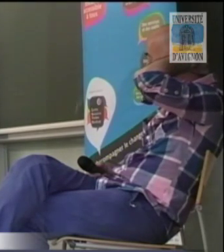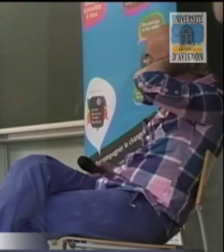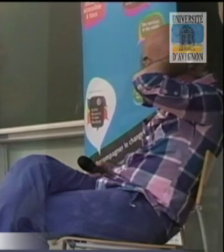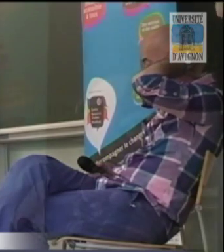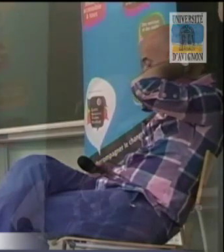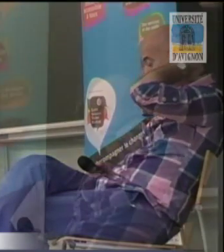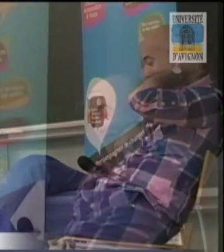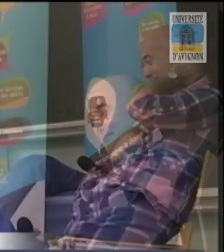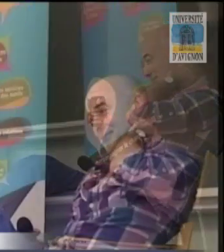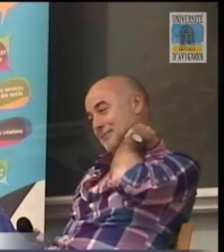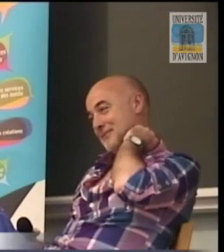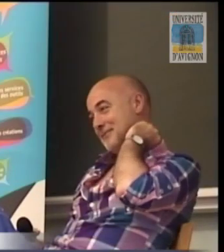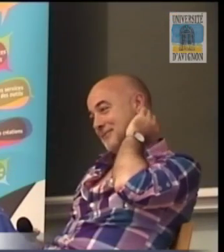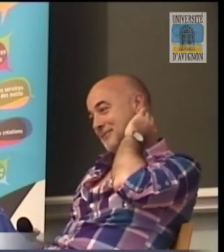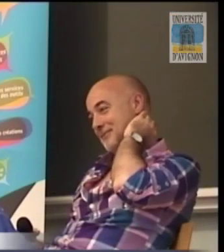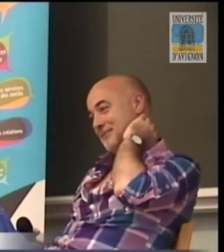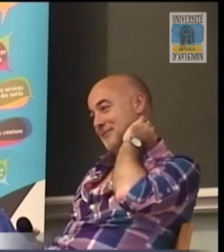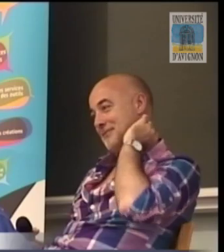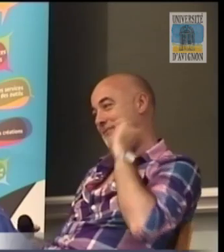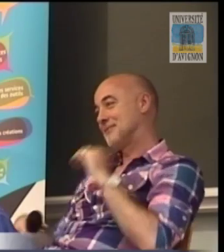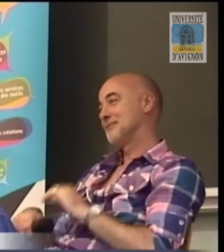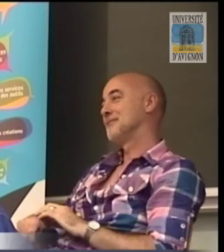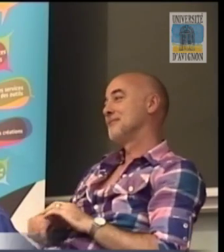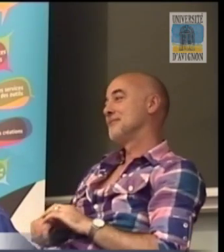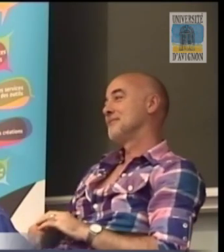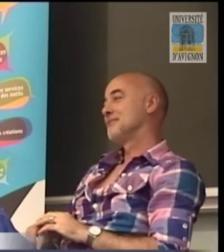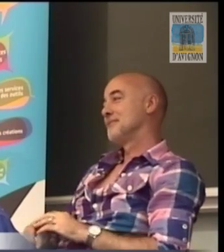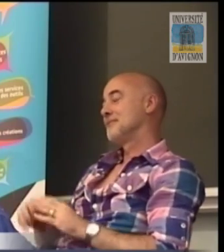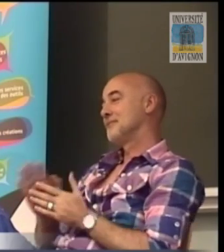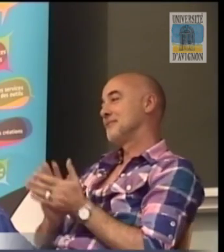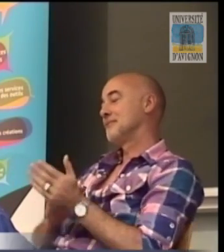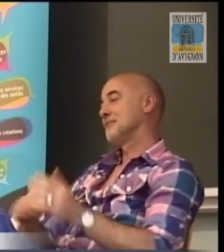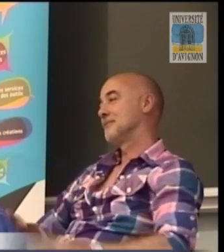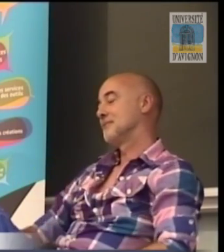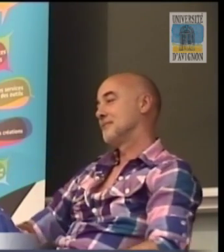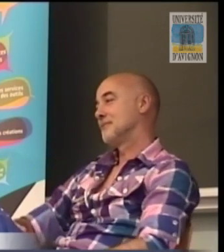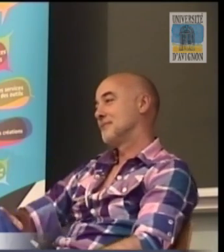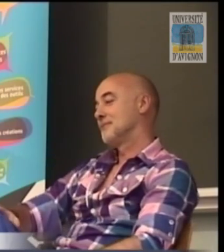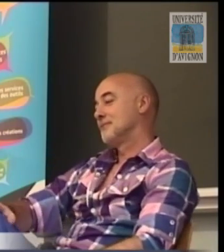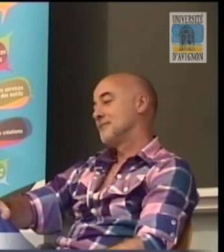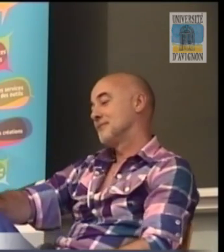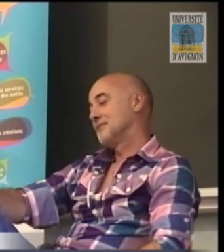mettre en pratique, demander des conseils, une assistance. Ben c'est tout à fait remarquable.